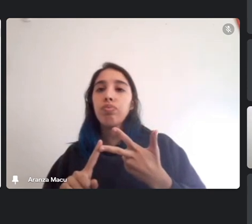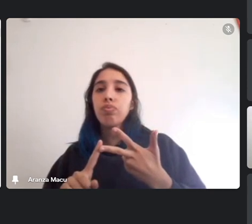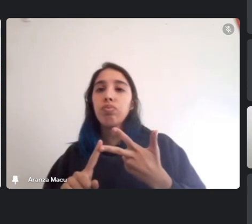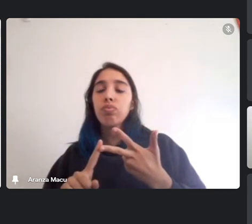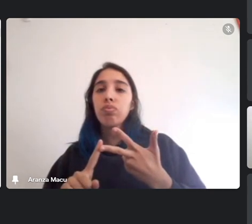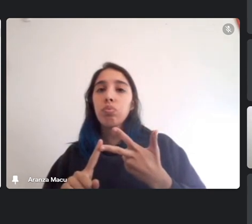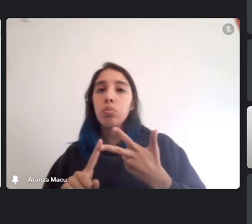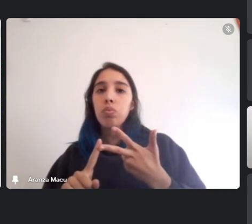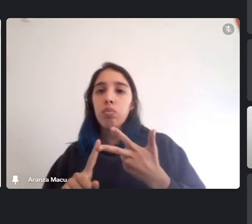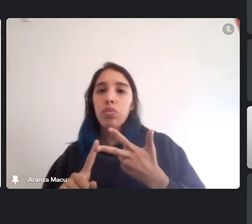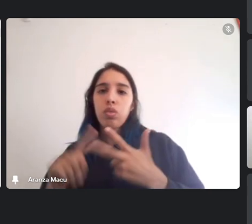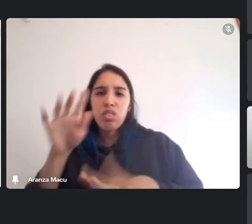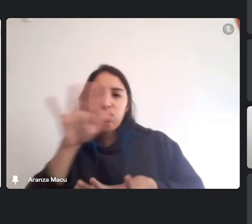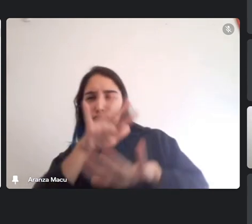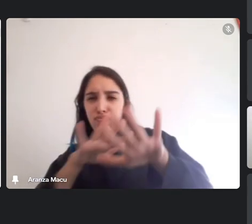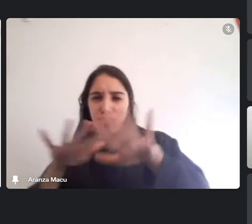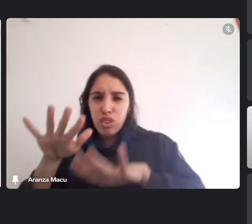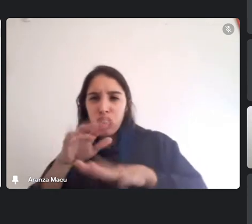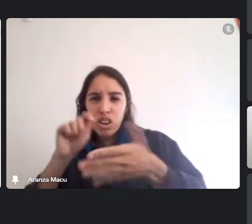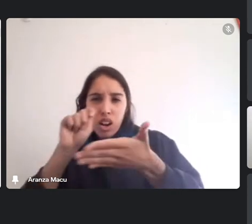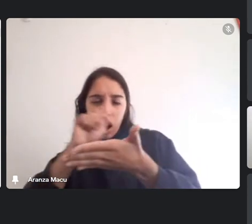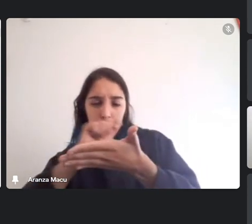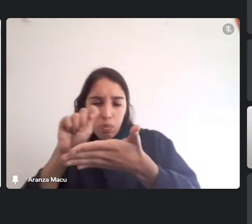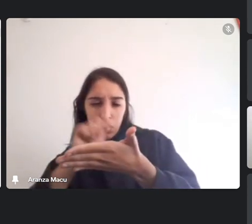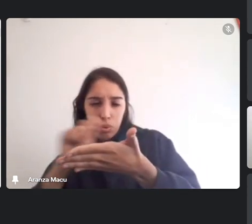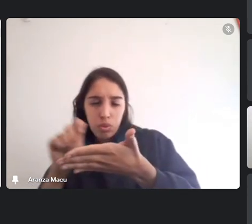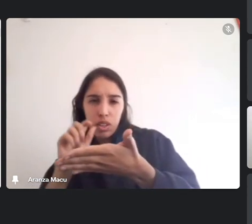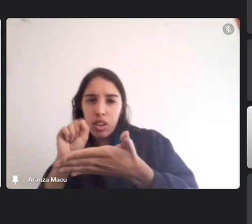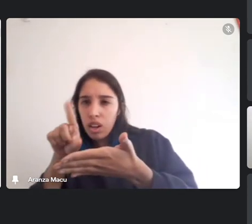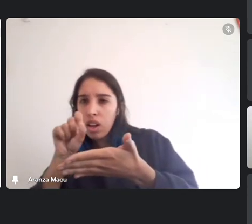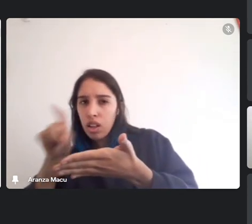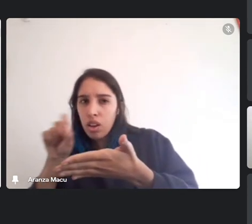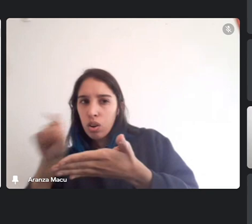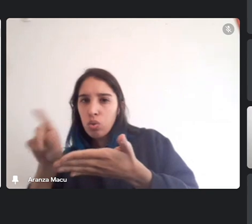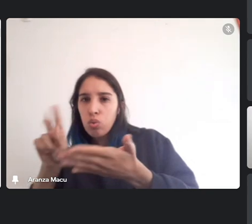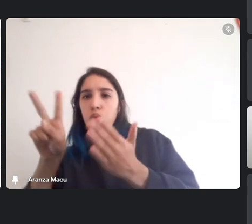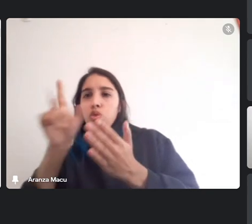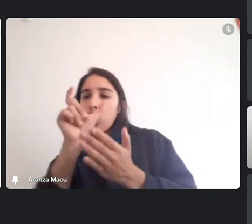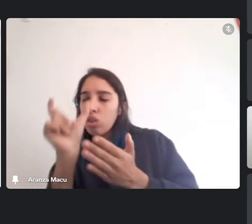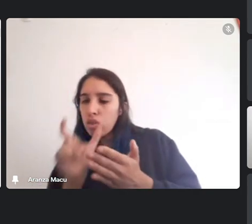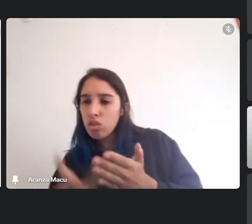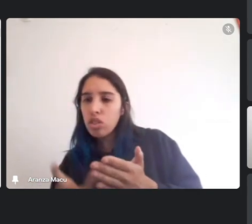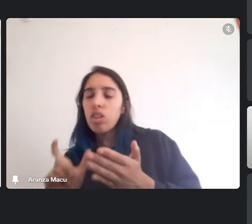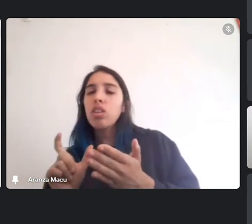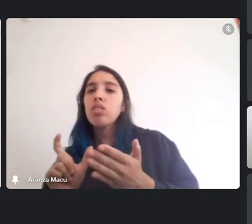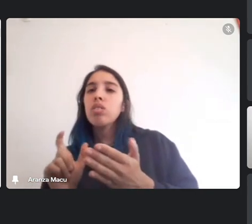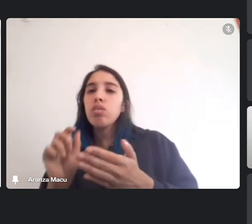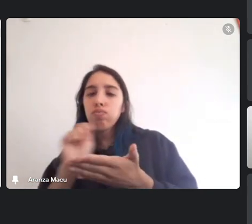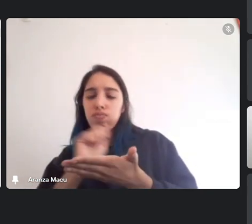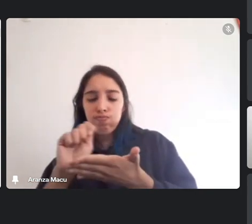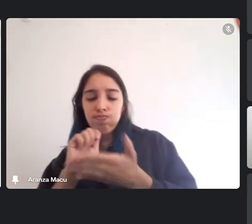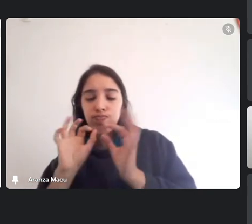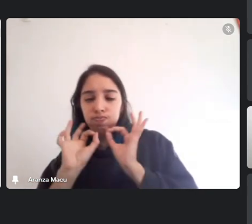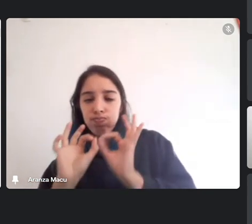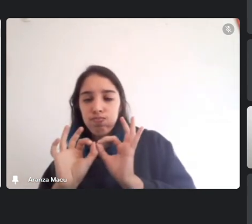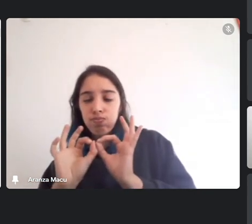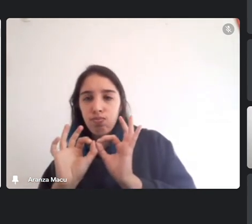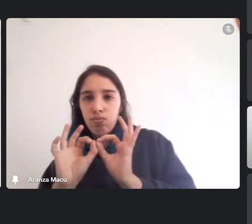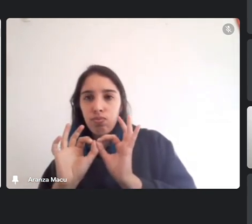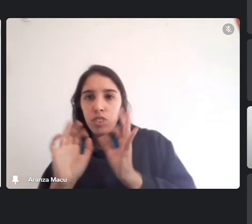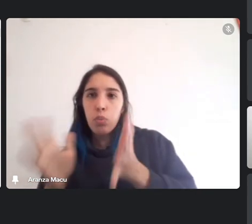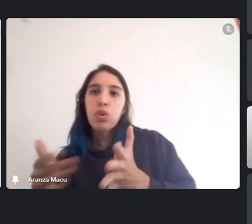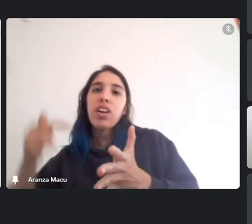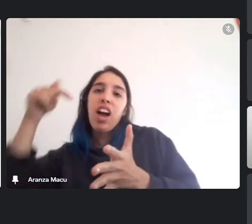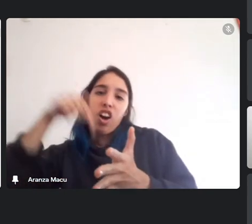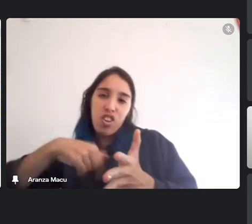ordenan en sus apuntes, en su glosario, porque por ahí en la clase lo comprenden, pero